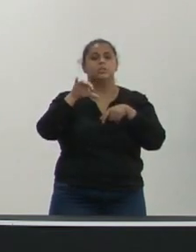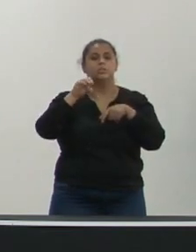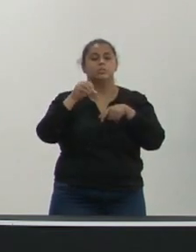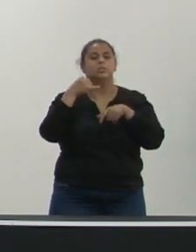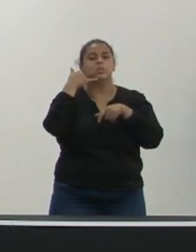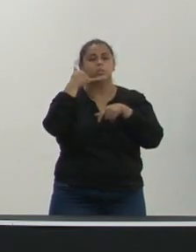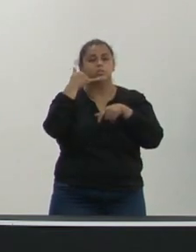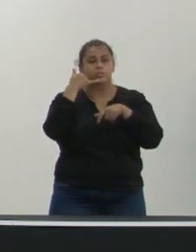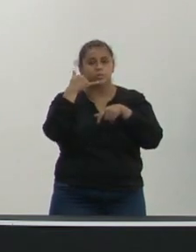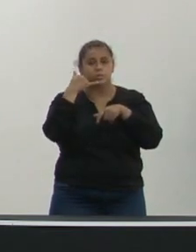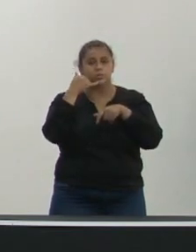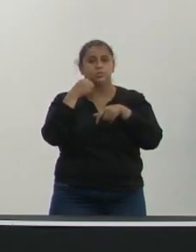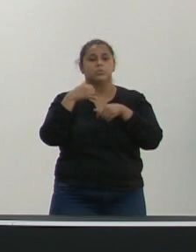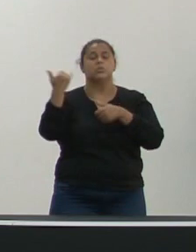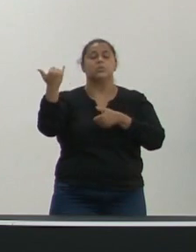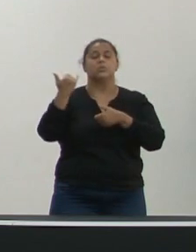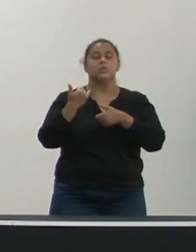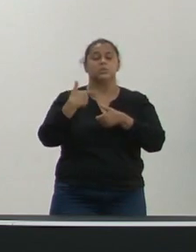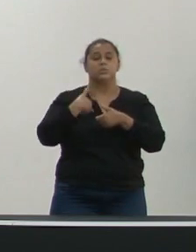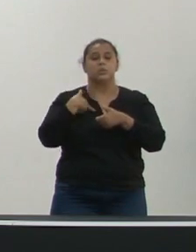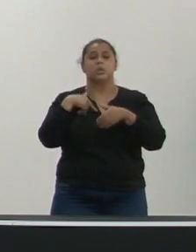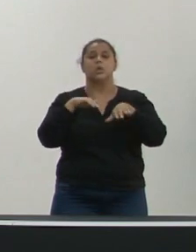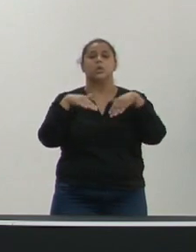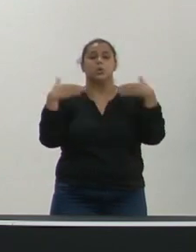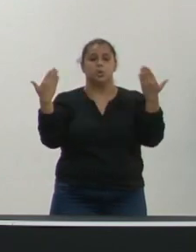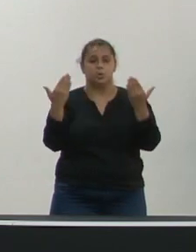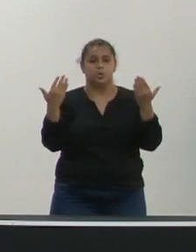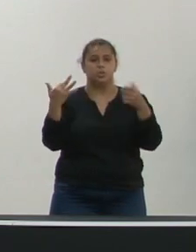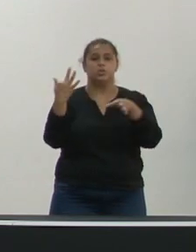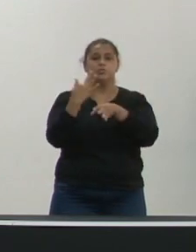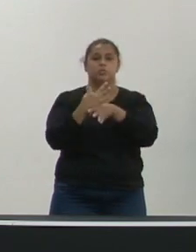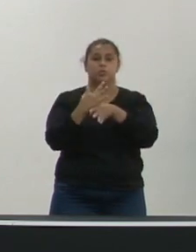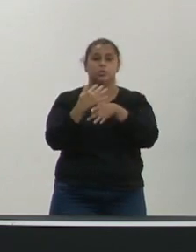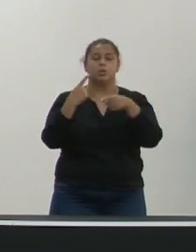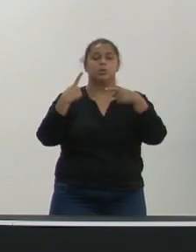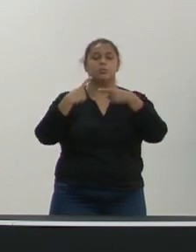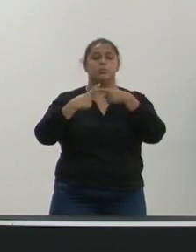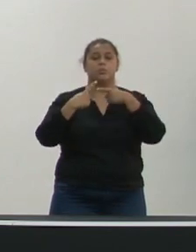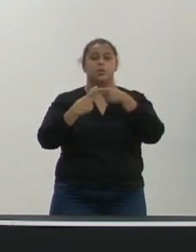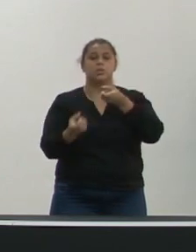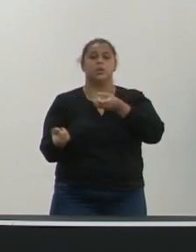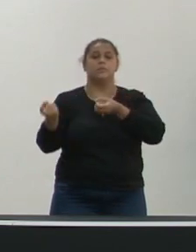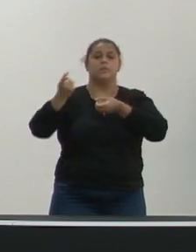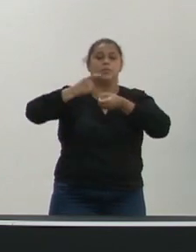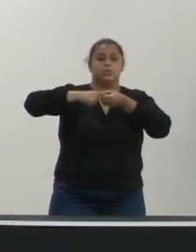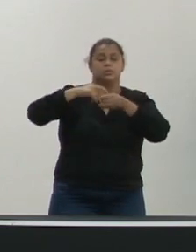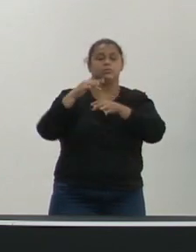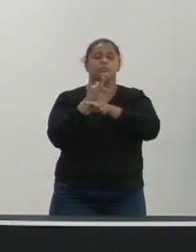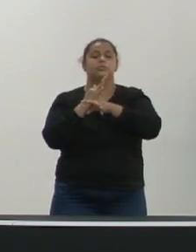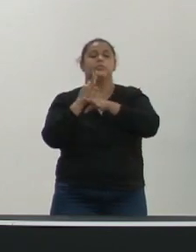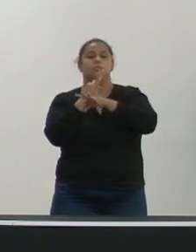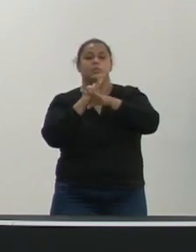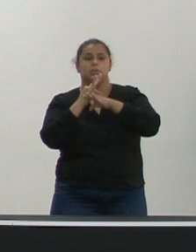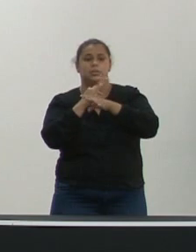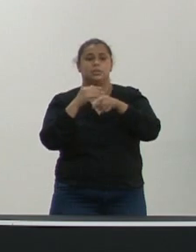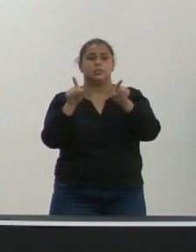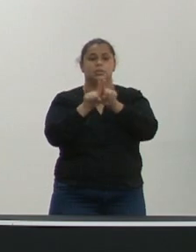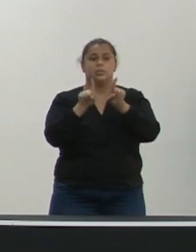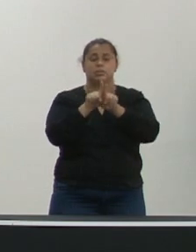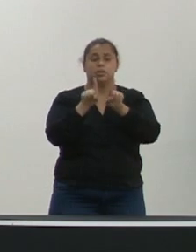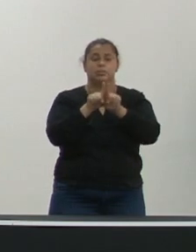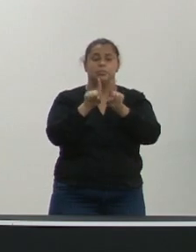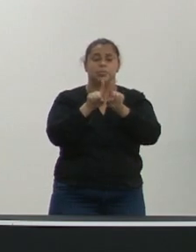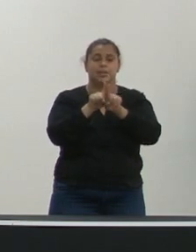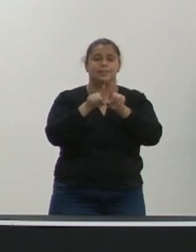não poderia estar aqui hoje, porque ele estava voltando de férias e também não recebeu